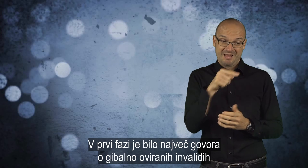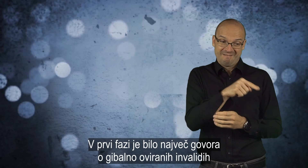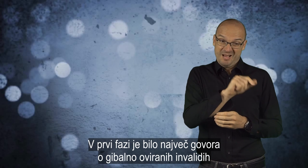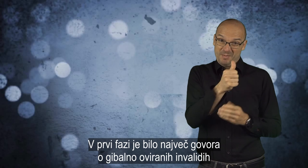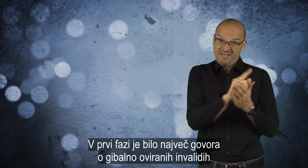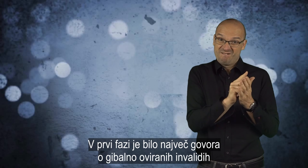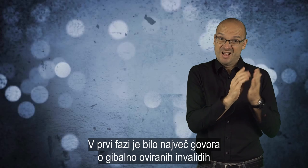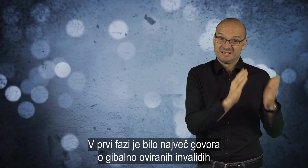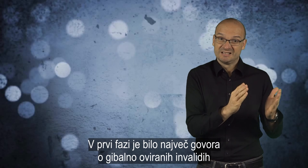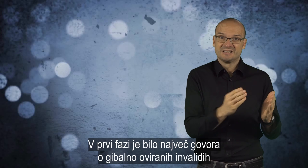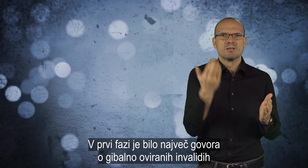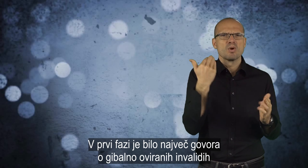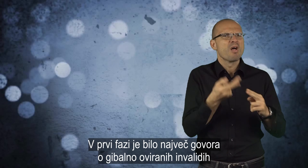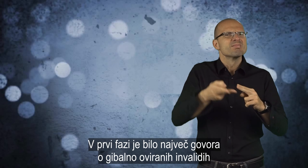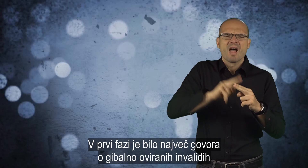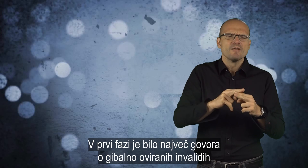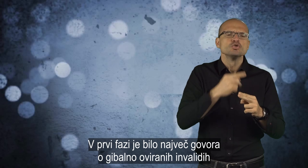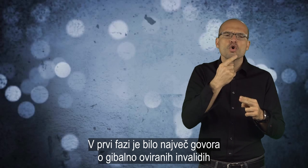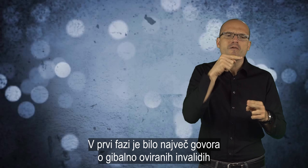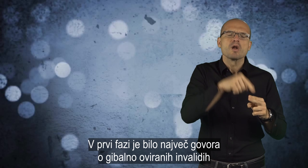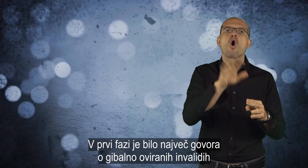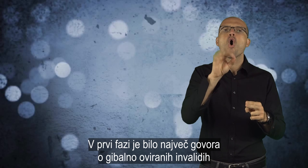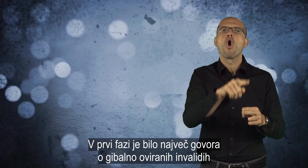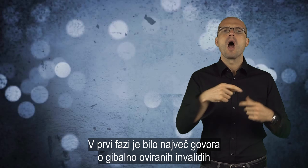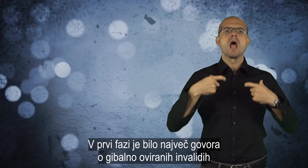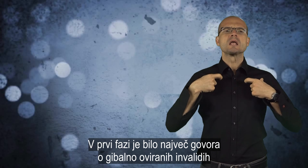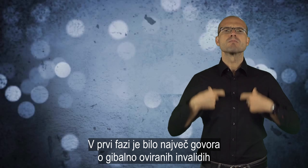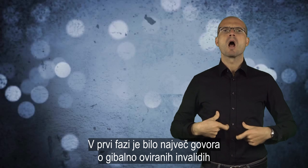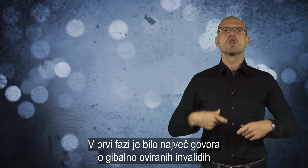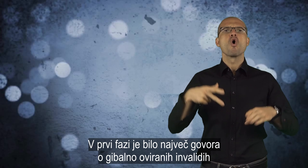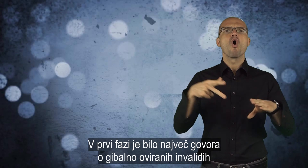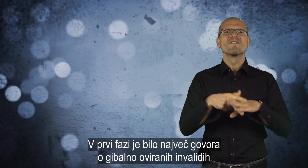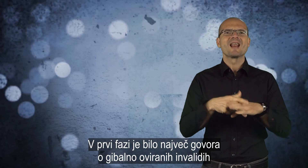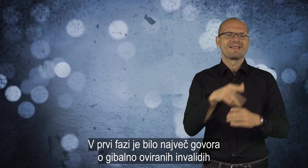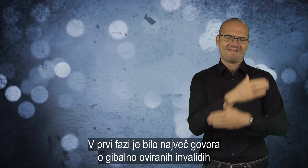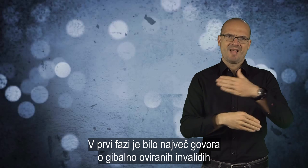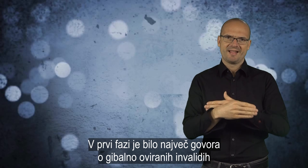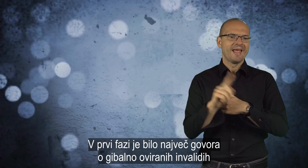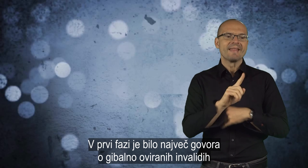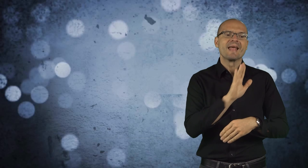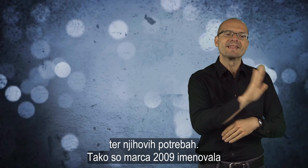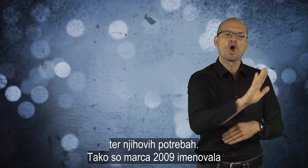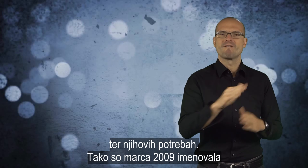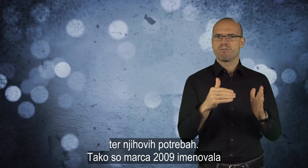V prvi fazi je bilo največ govora o gibalno oviranih invalidih ter njihovih potrebah.